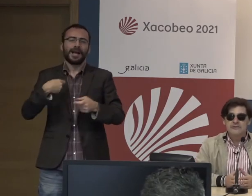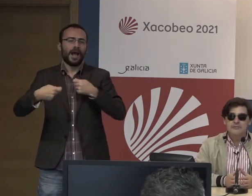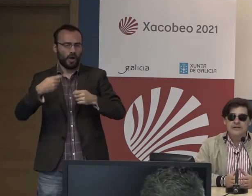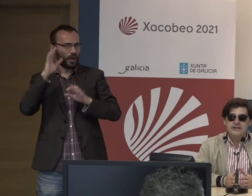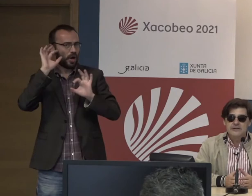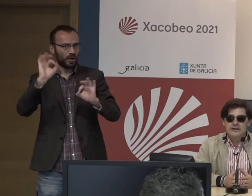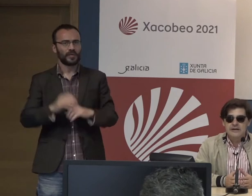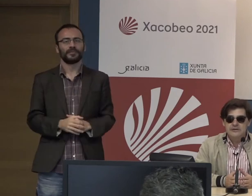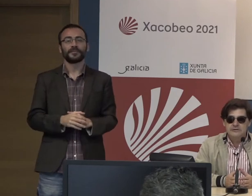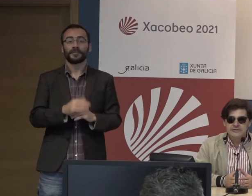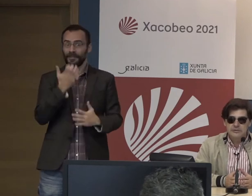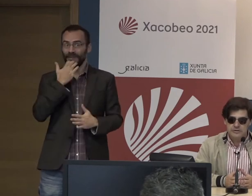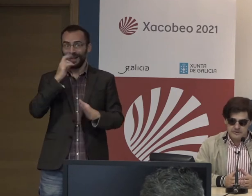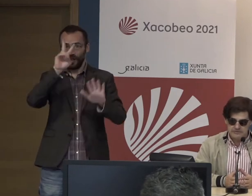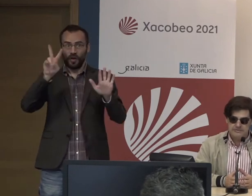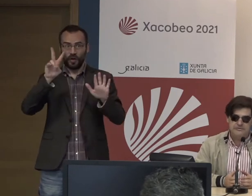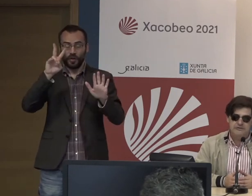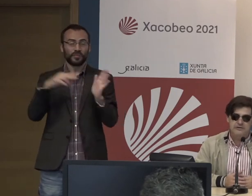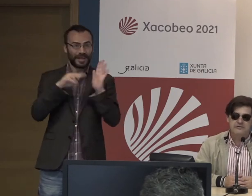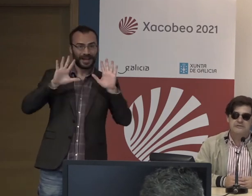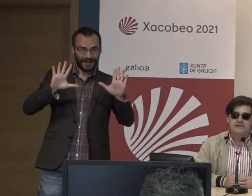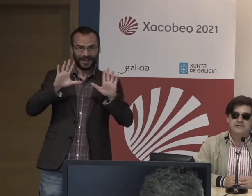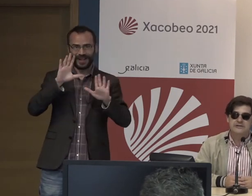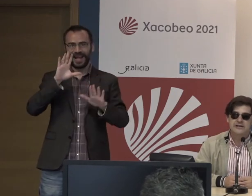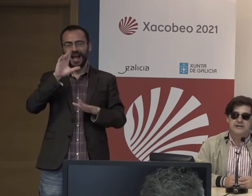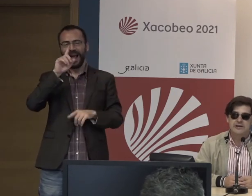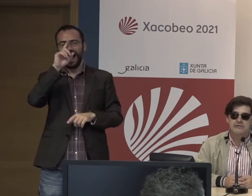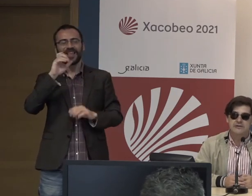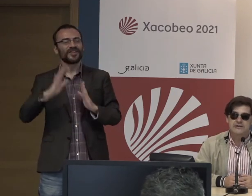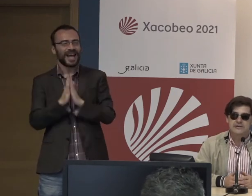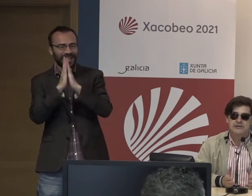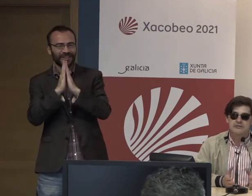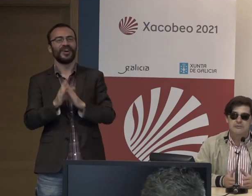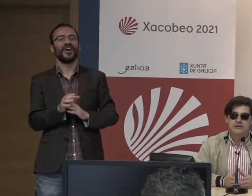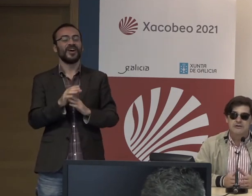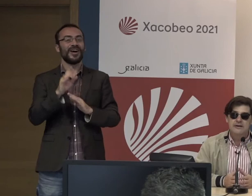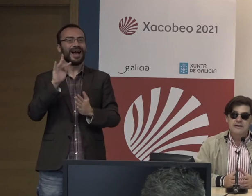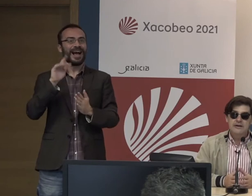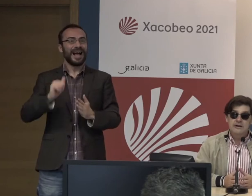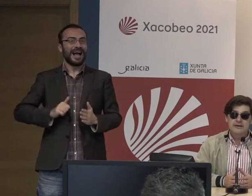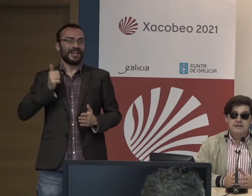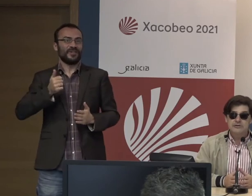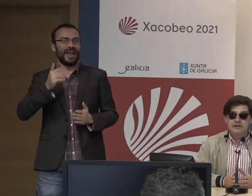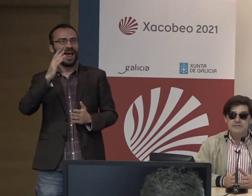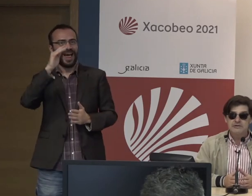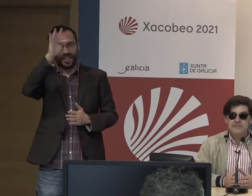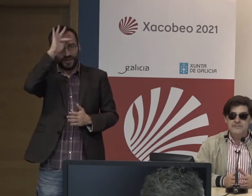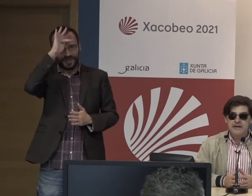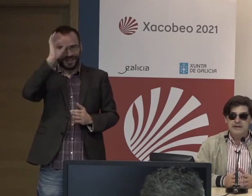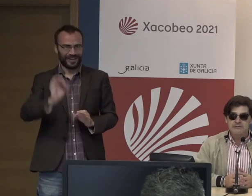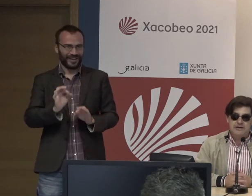en el 2010, año santo también, año Sacobeo, donde se Santiago cayó el día Santiago el domingo, e hicimos el